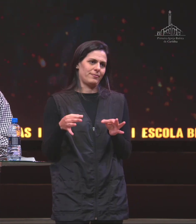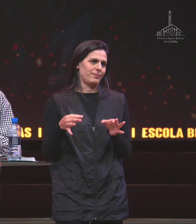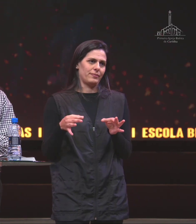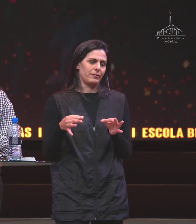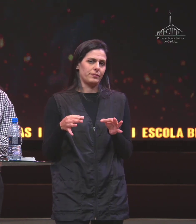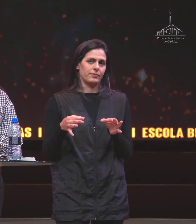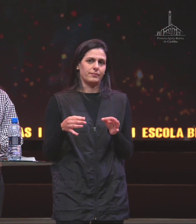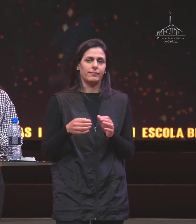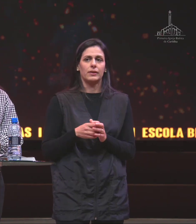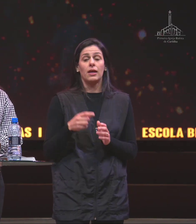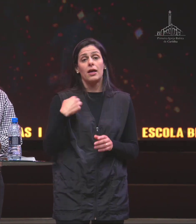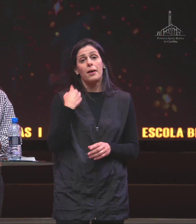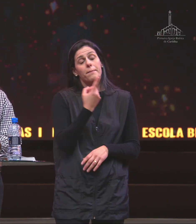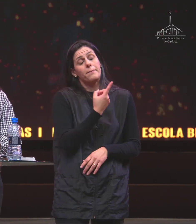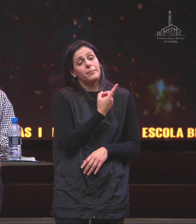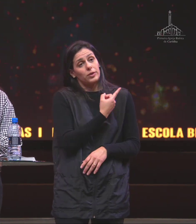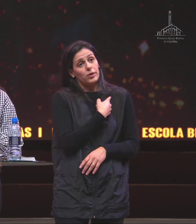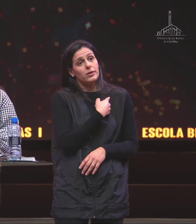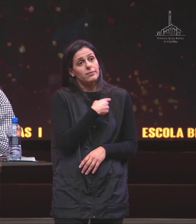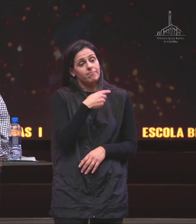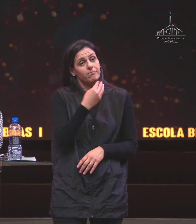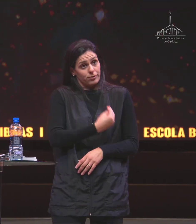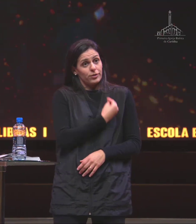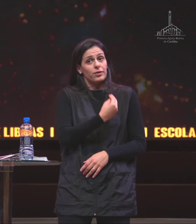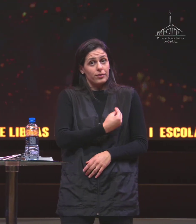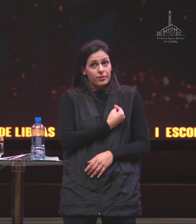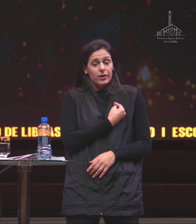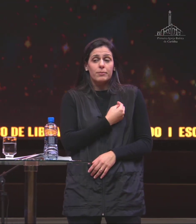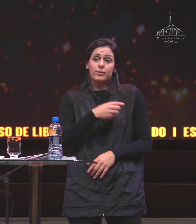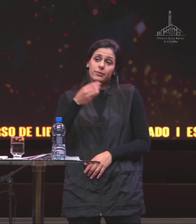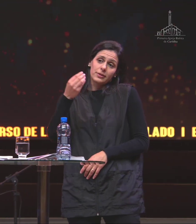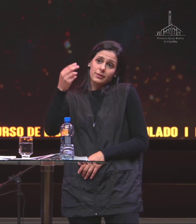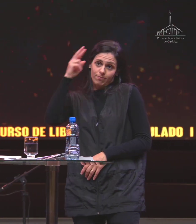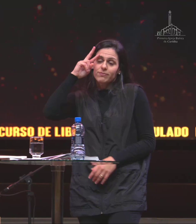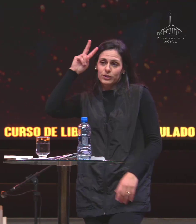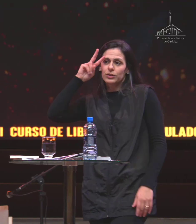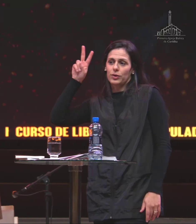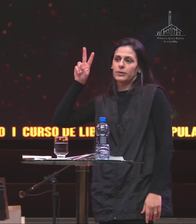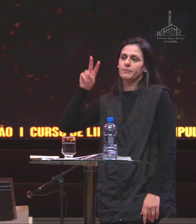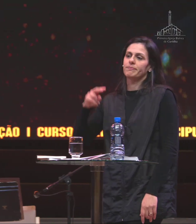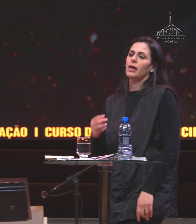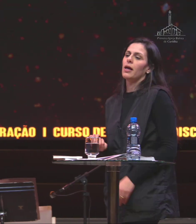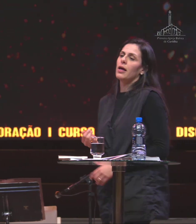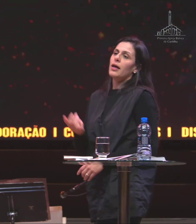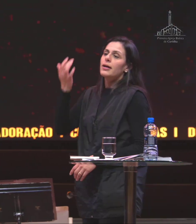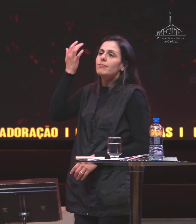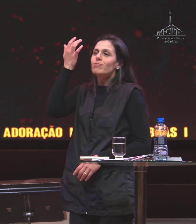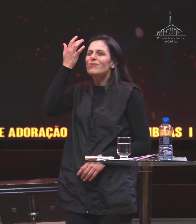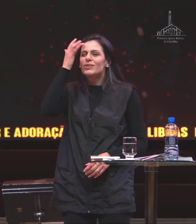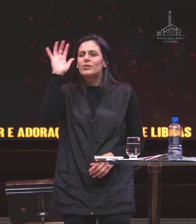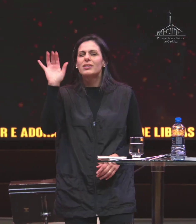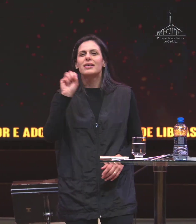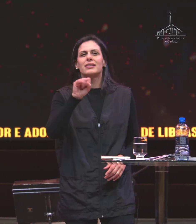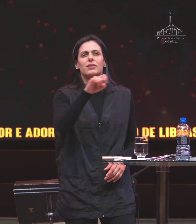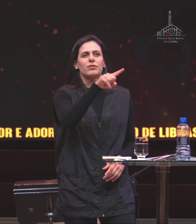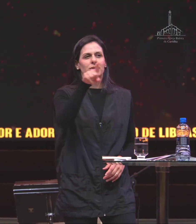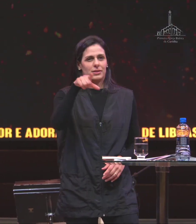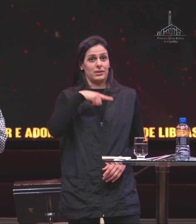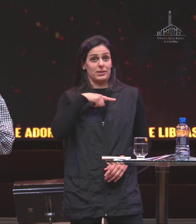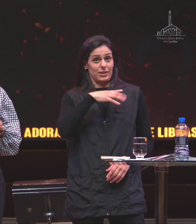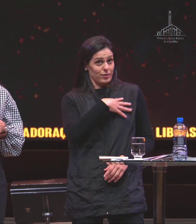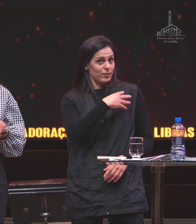eu perguntei para o pessoal, qual é a sua história favorita da Bíblia? Você consegue pensar aí? Eu sei que são muitas,